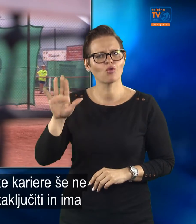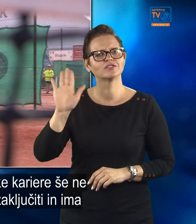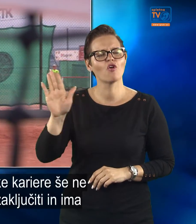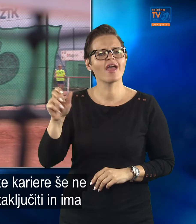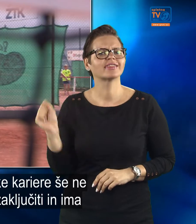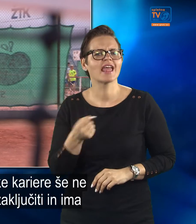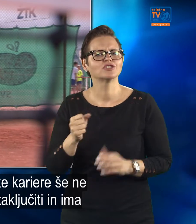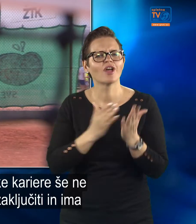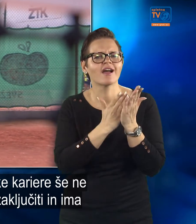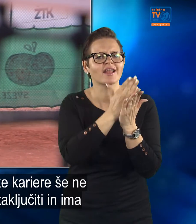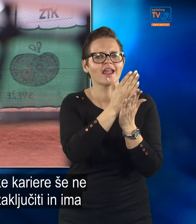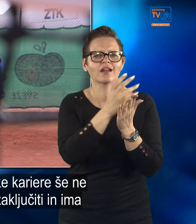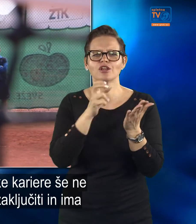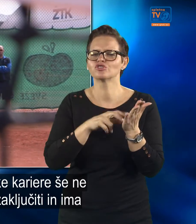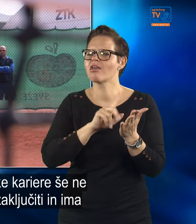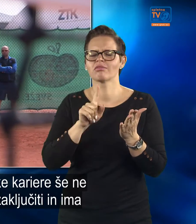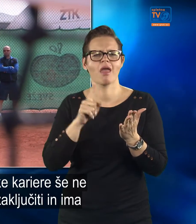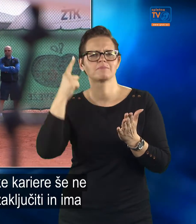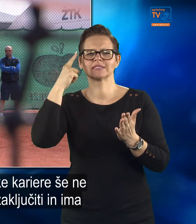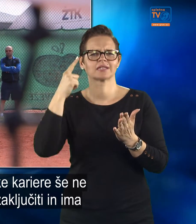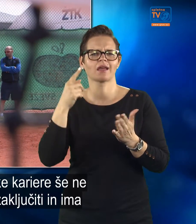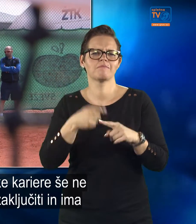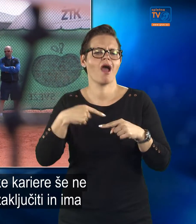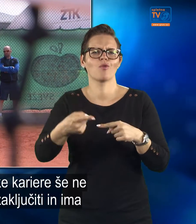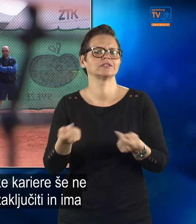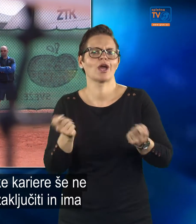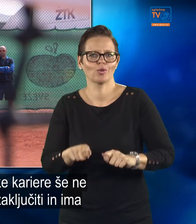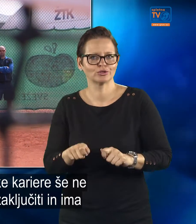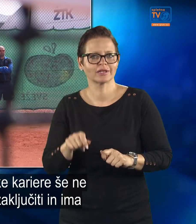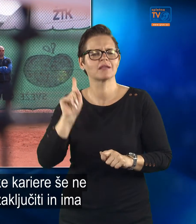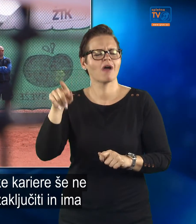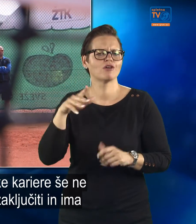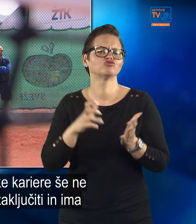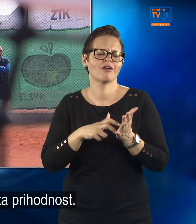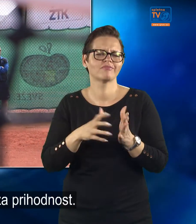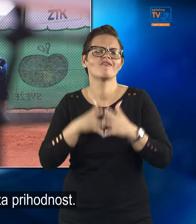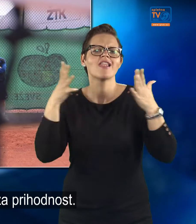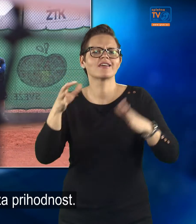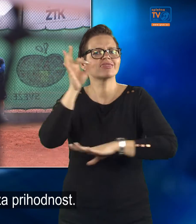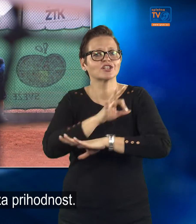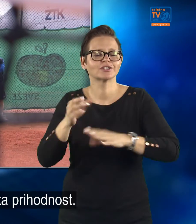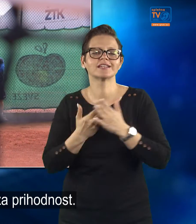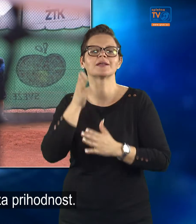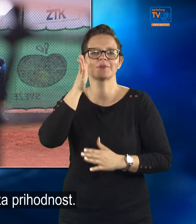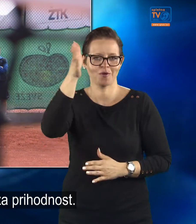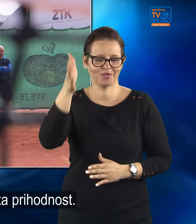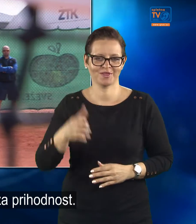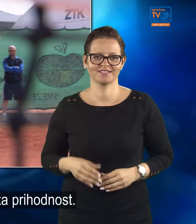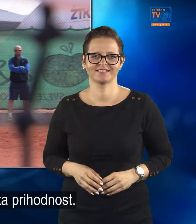Marino svoje teniške kariere še ne namerava kmalu zaključiti in ima še velike načrte za prihodnost.